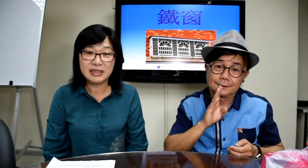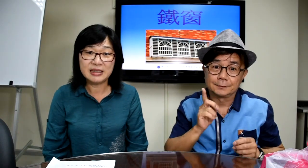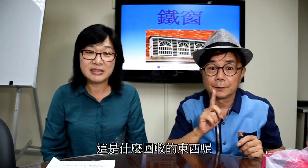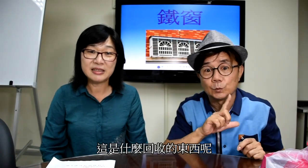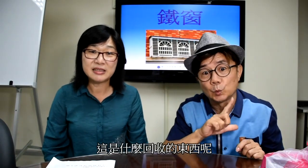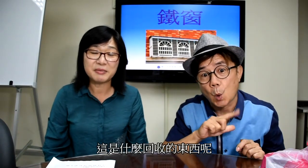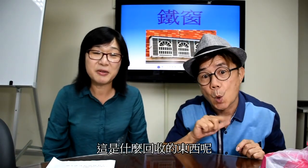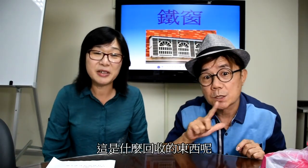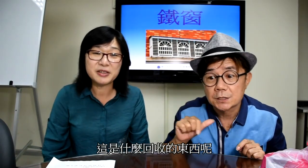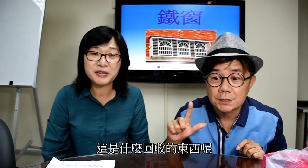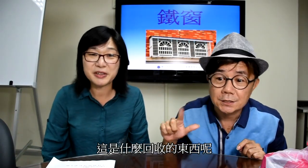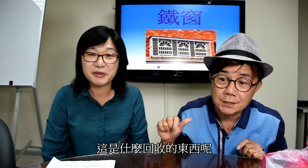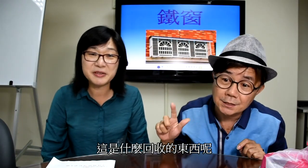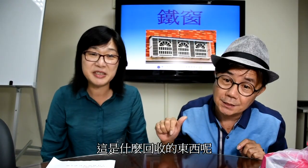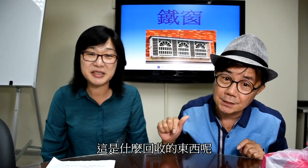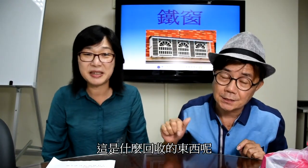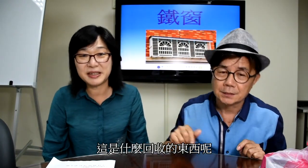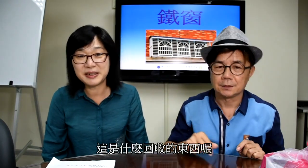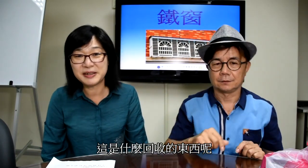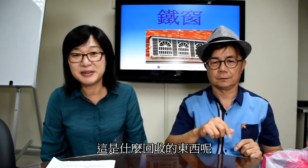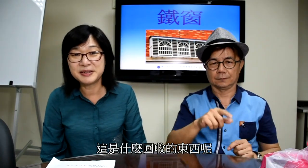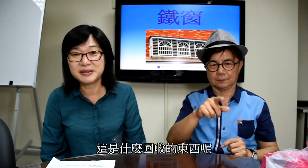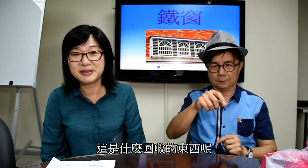这是什么回收的东西呢？